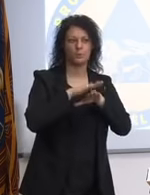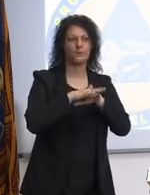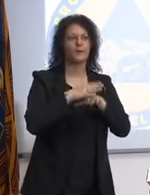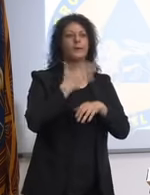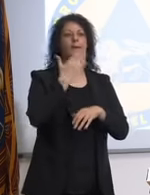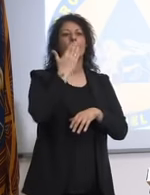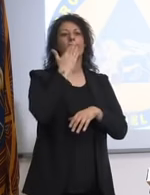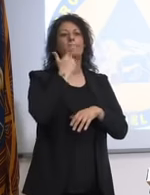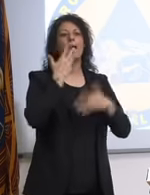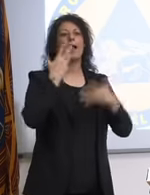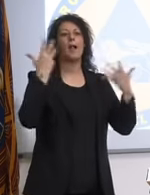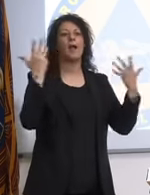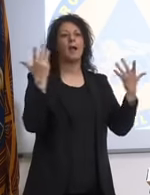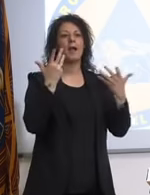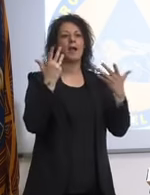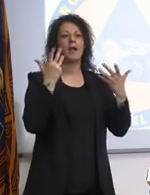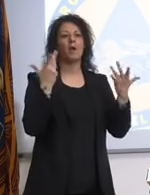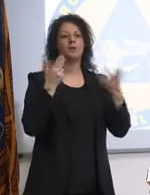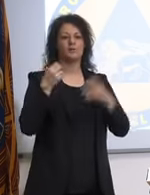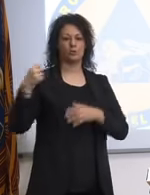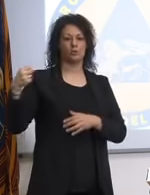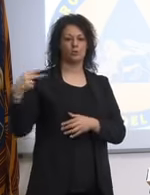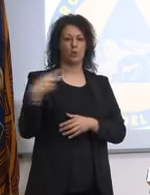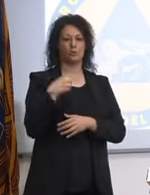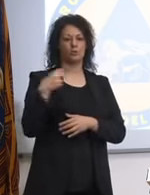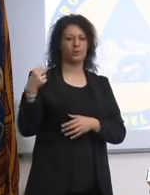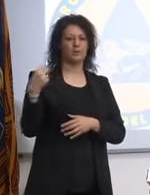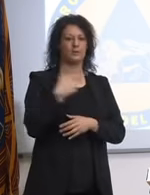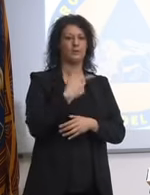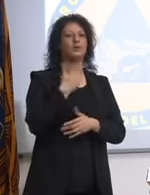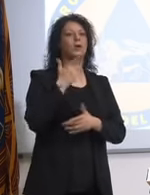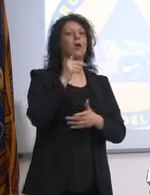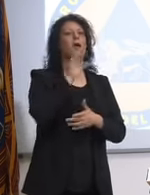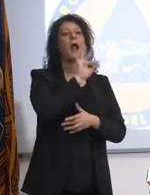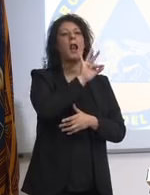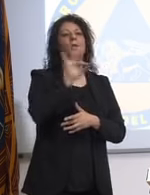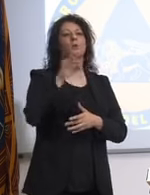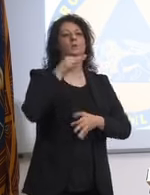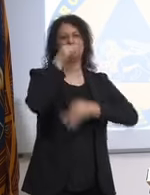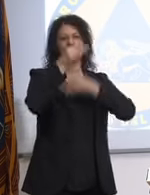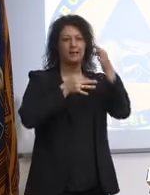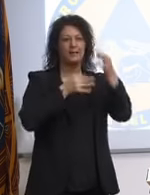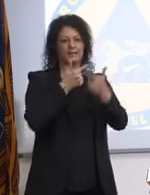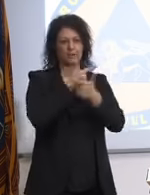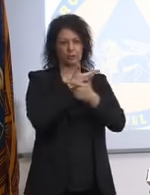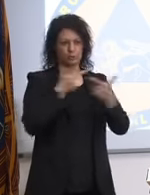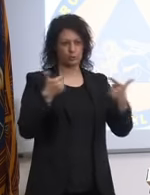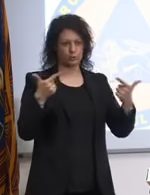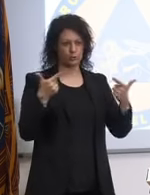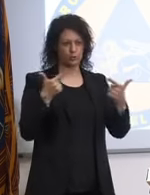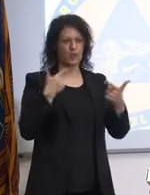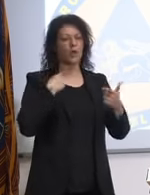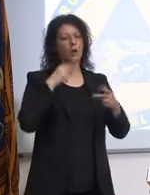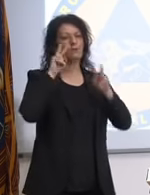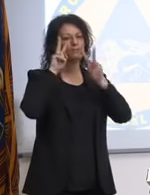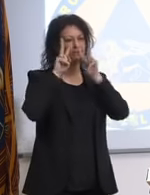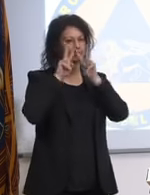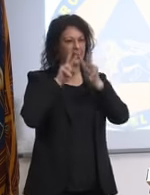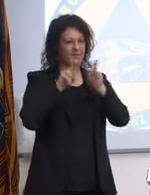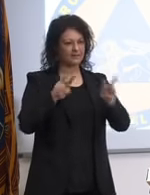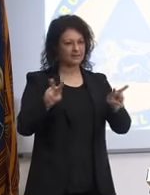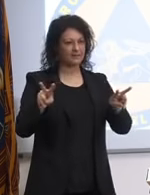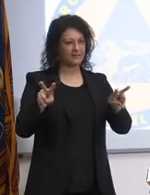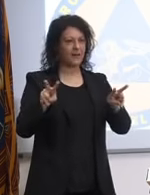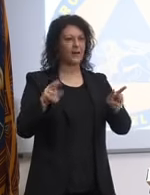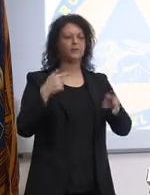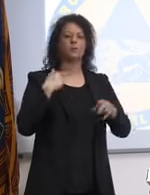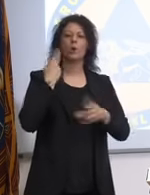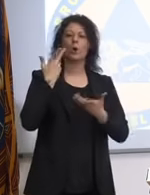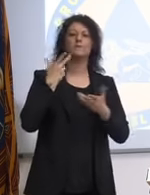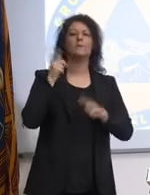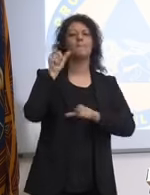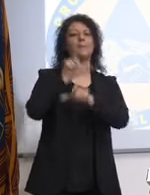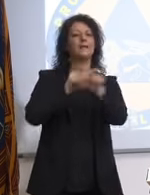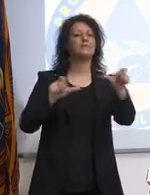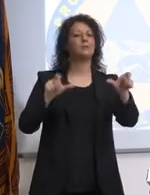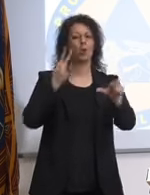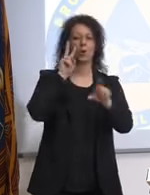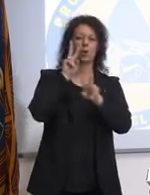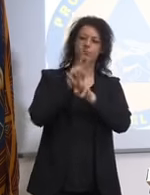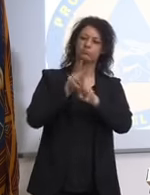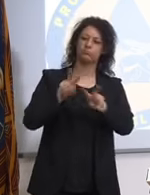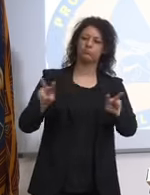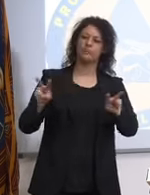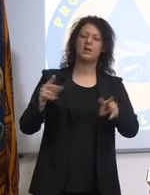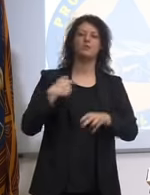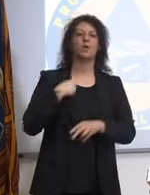nel senso che certe spiegazioni non ci sono. Allora sono andata a verificare sul terreno guardando la gente per strada.